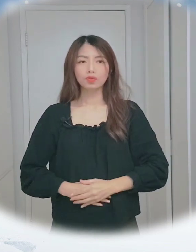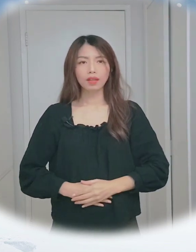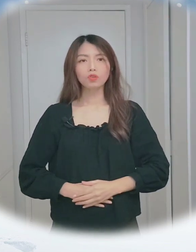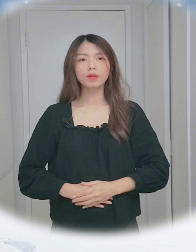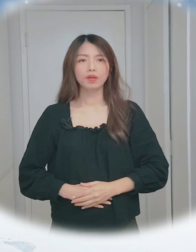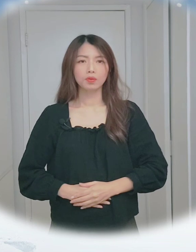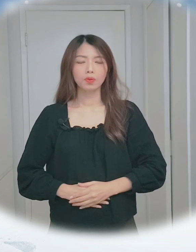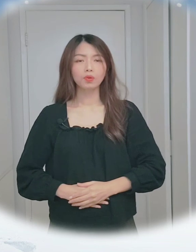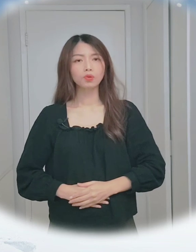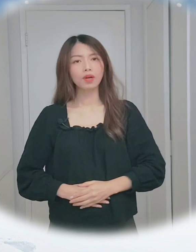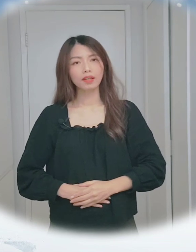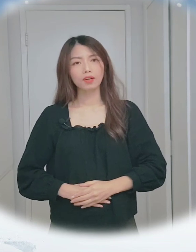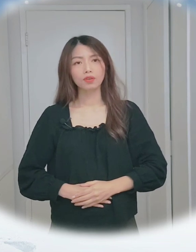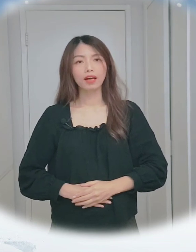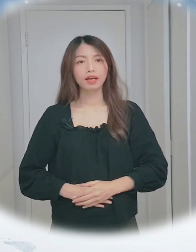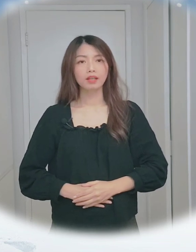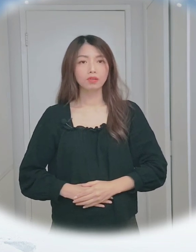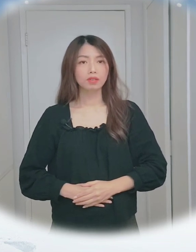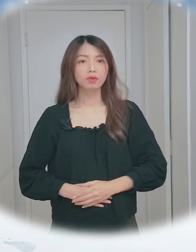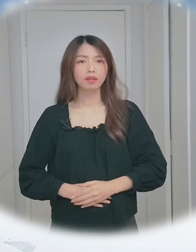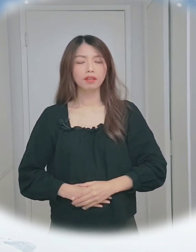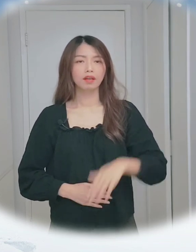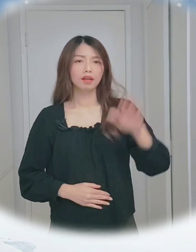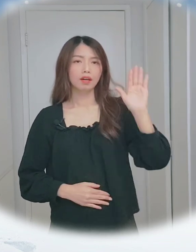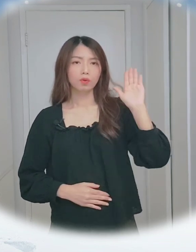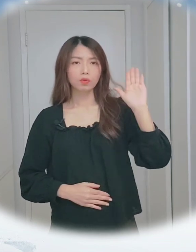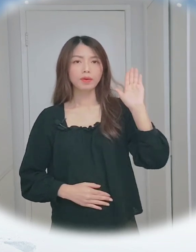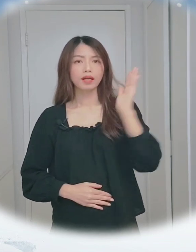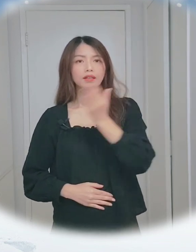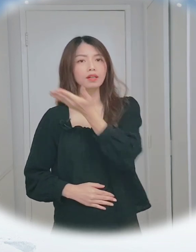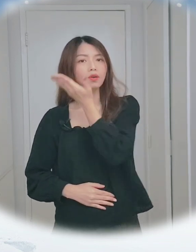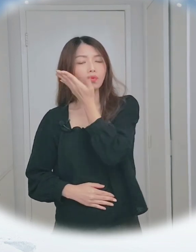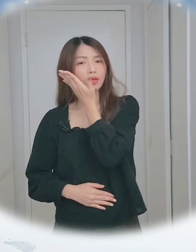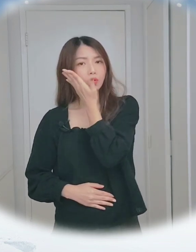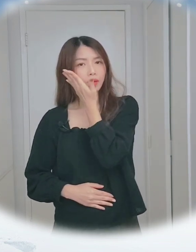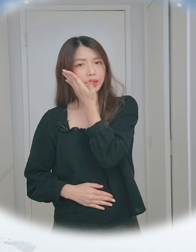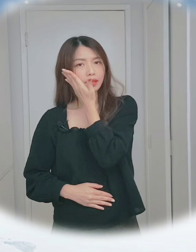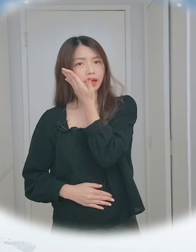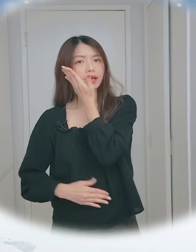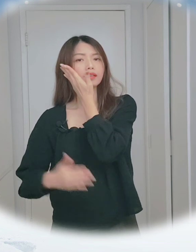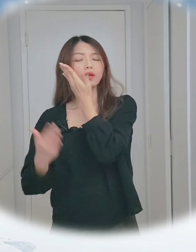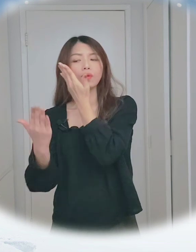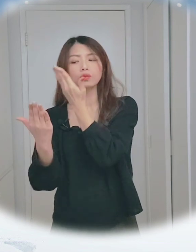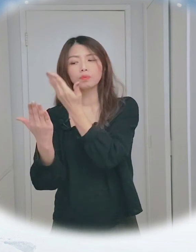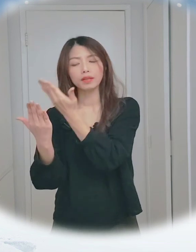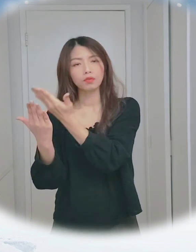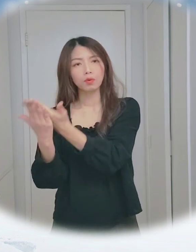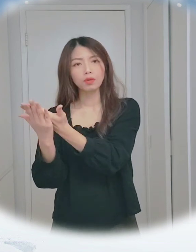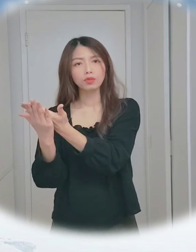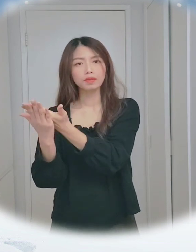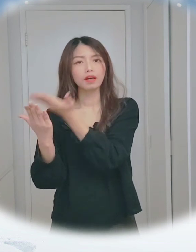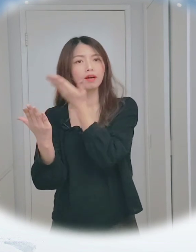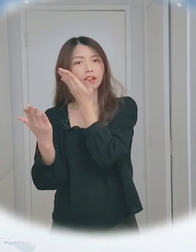소중한 꿈이 되죠. 소중하다 귀하다 이런 뜻의 수어는 오른 손바닥을 왼쪽 뺨에 댔다가 그대로 왼손